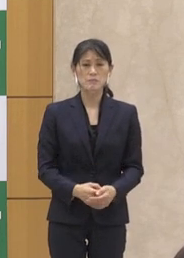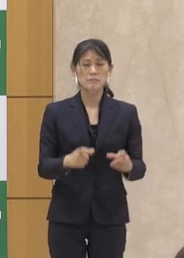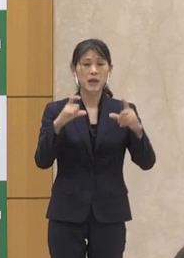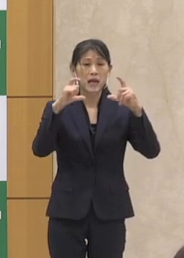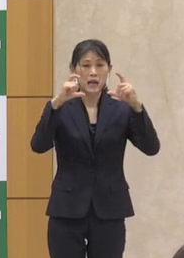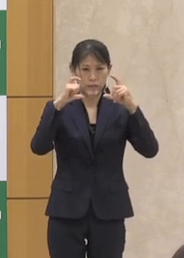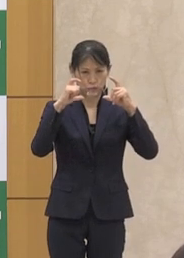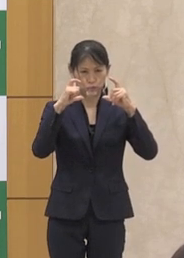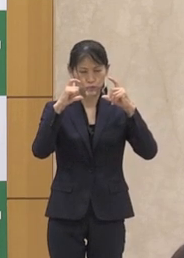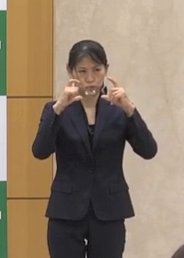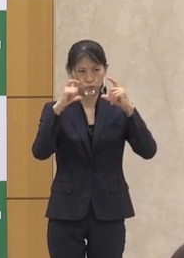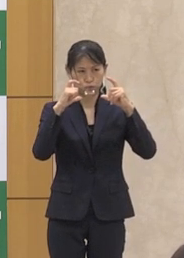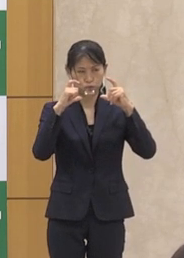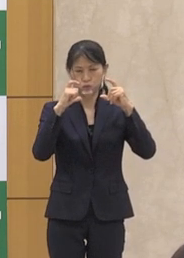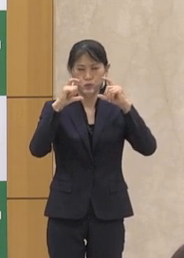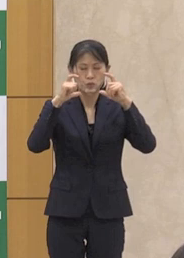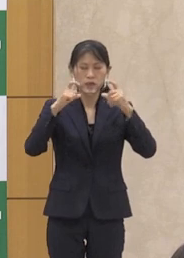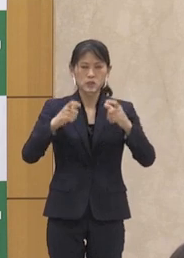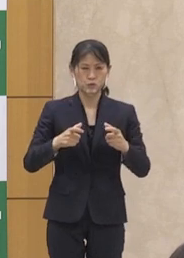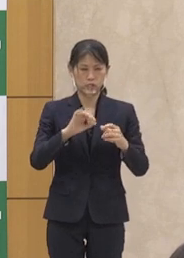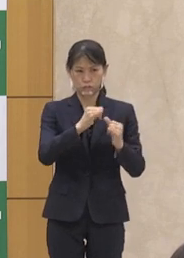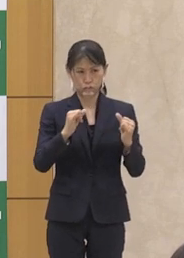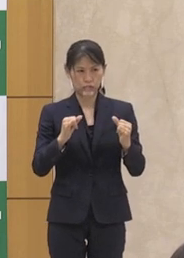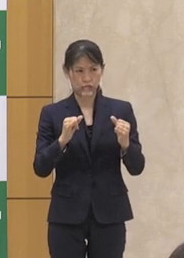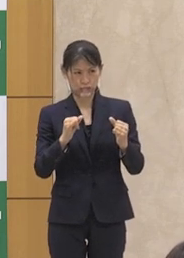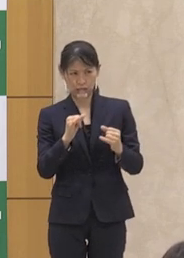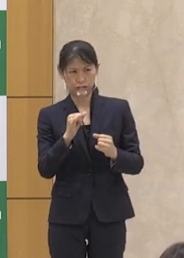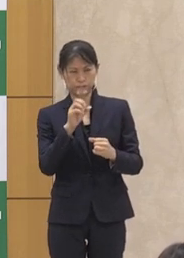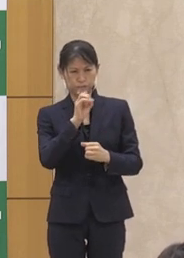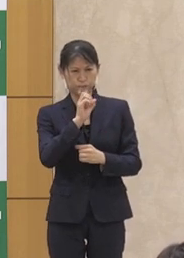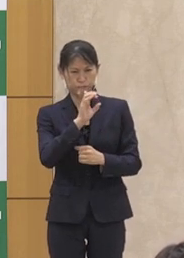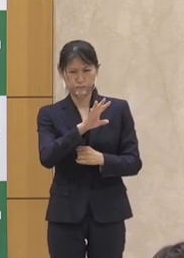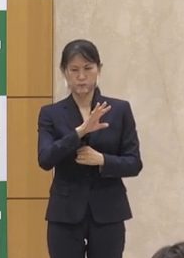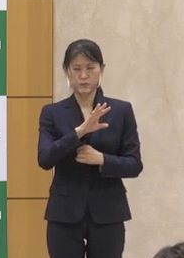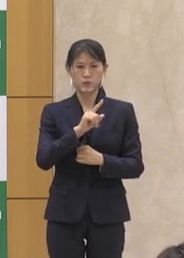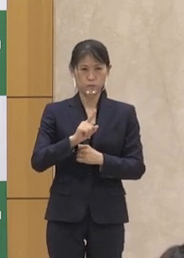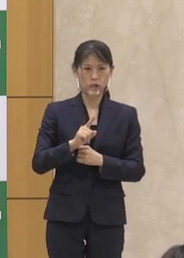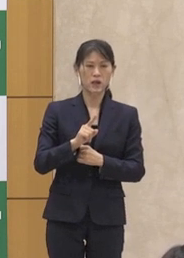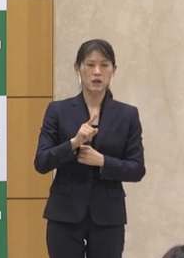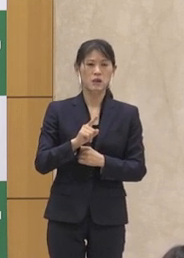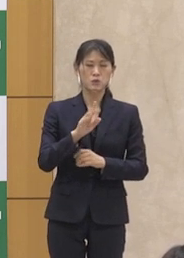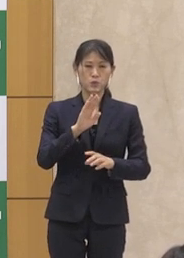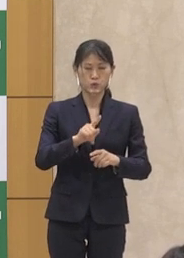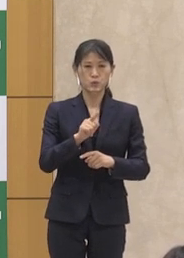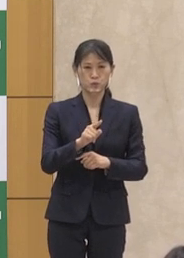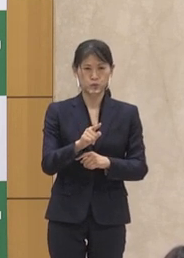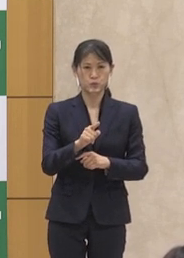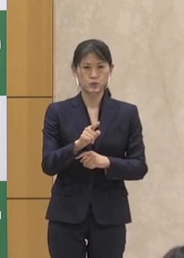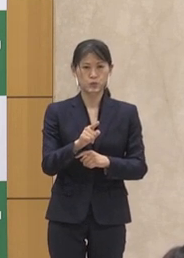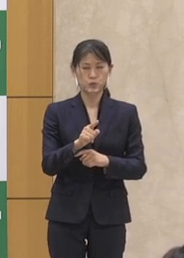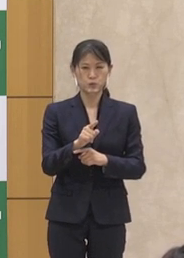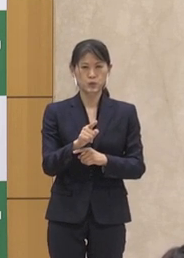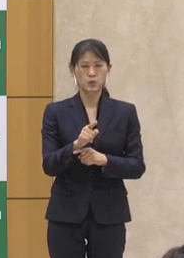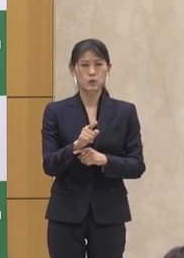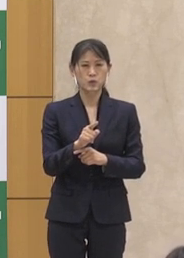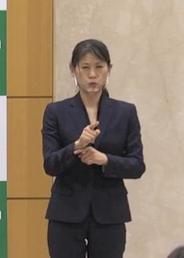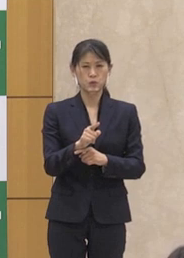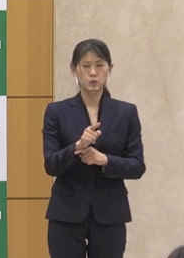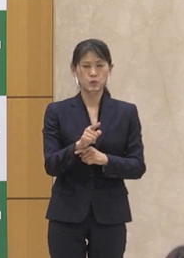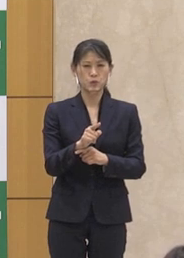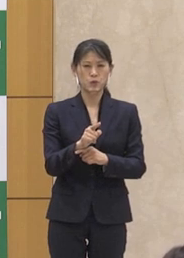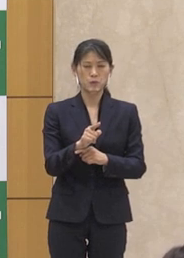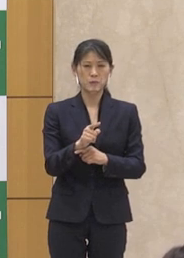感を持ってやっている行動が結果的に相手を傷つけるようなこともあると思うんですけれ